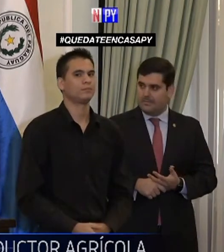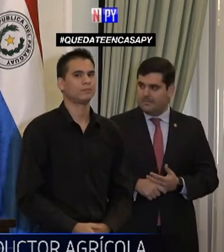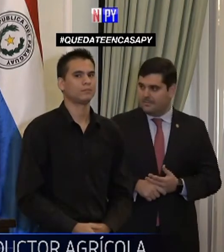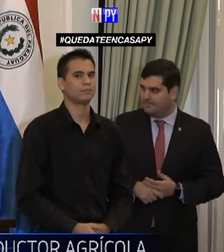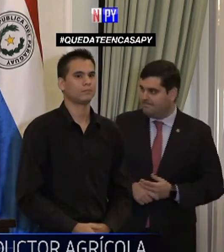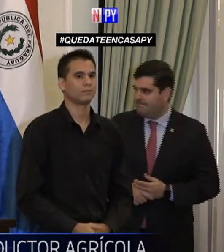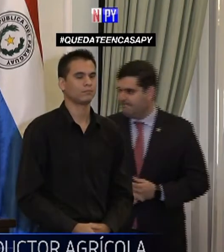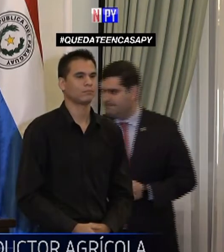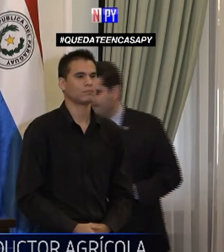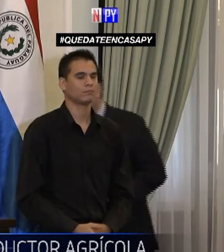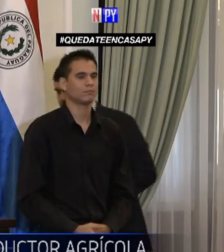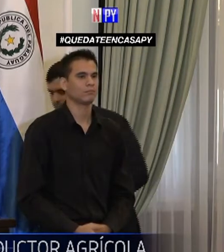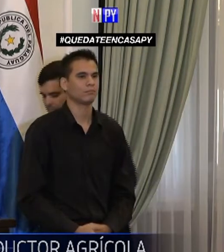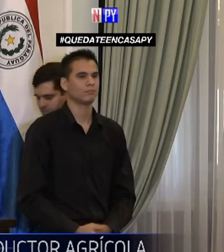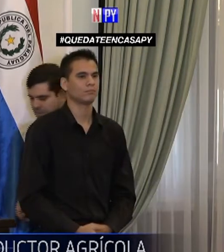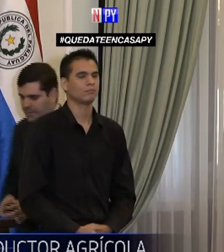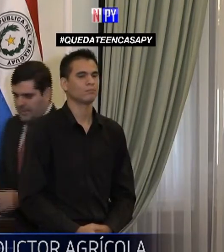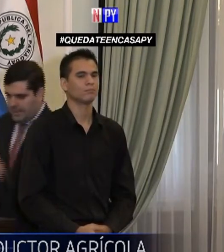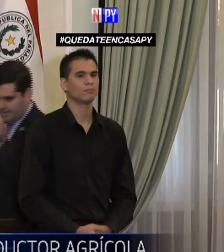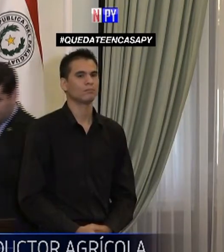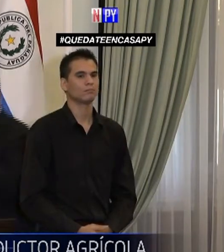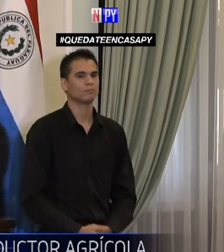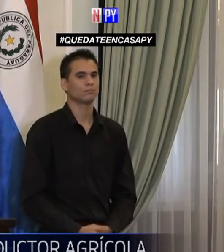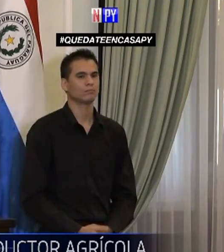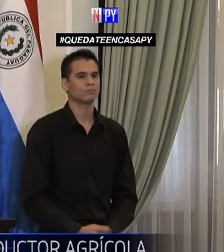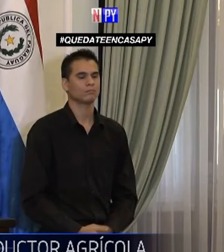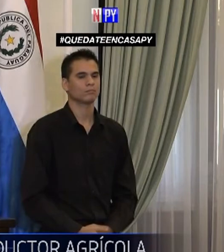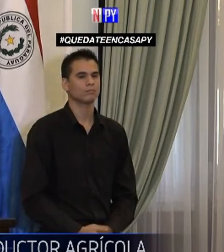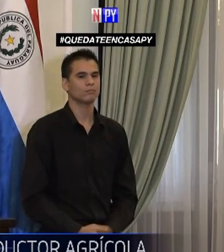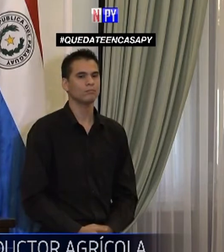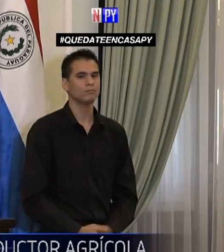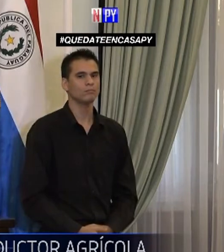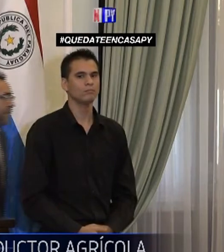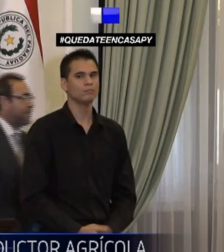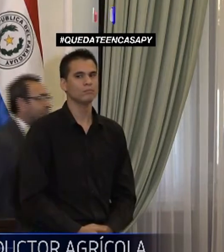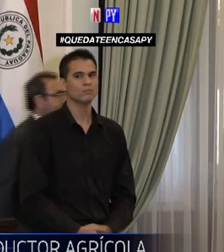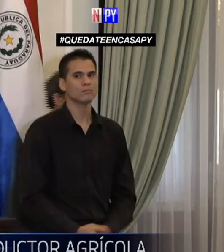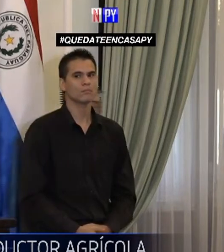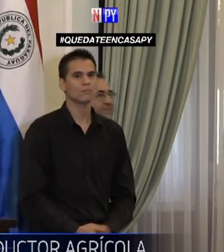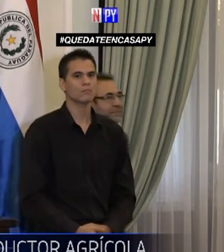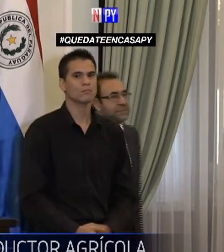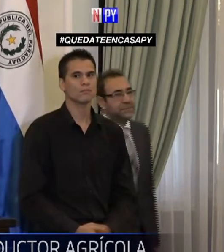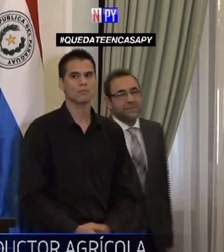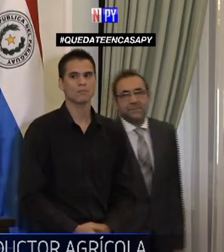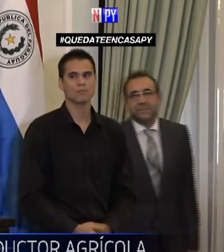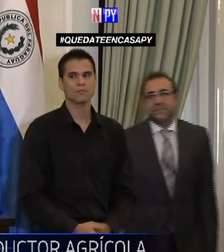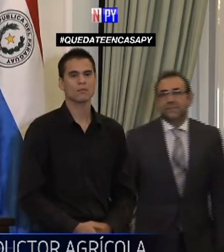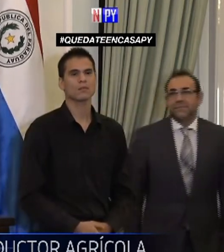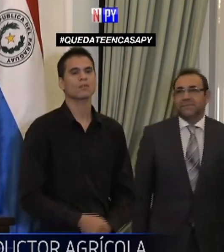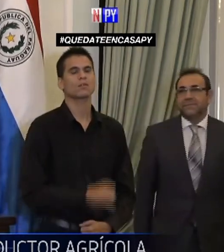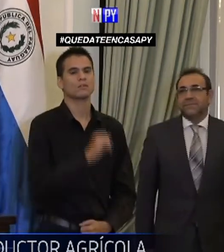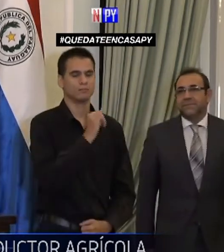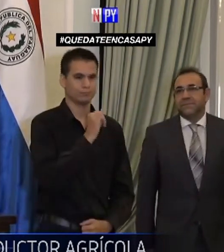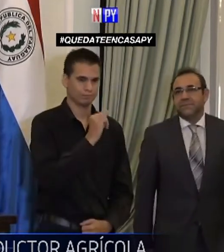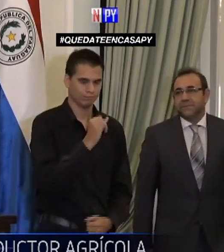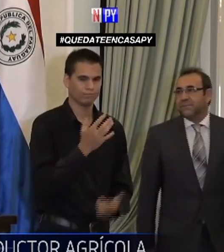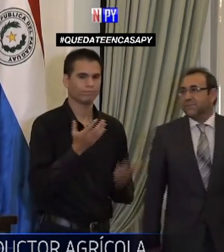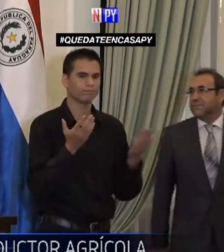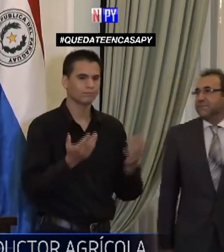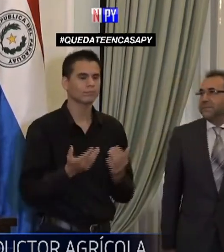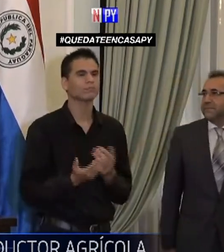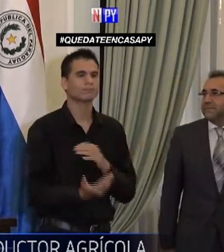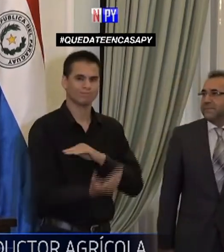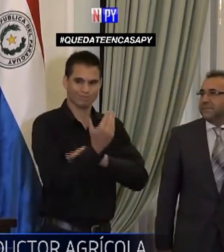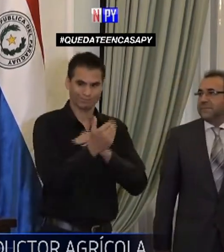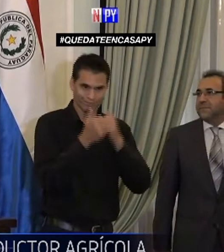Es parte de la explicación que está dando también el titular del crédito agrícola con respecto a las facilidades que ellos dicen que van a estar proporcionando a los productores